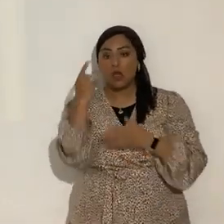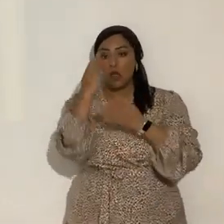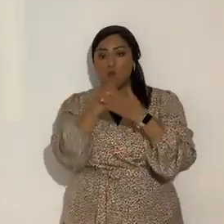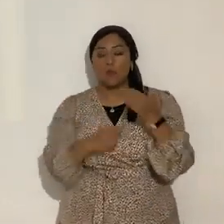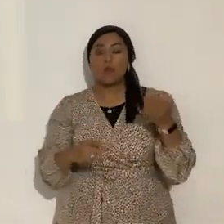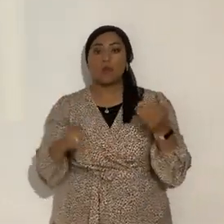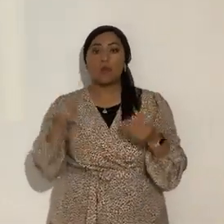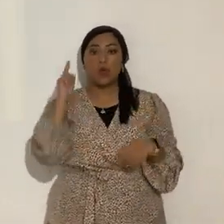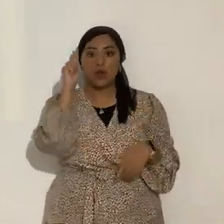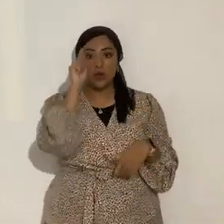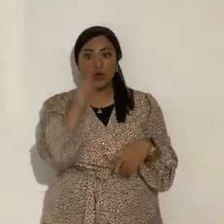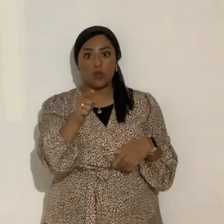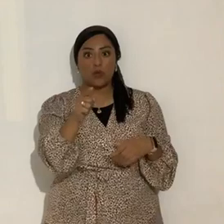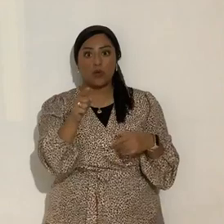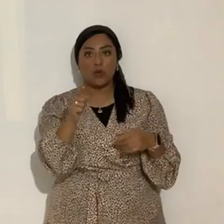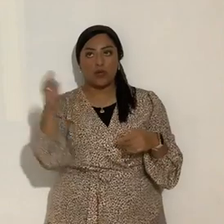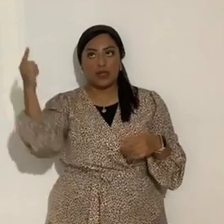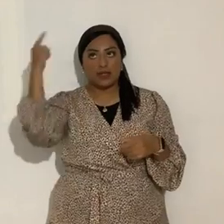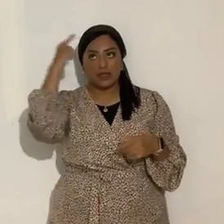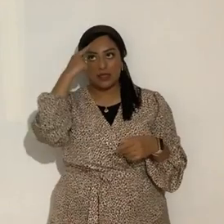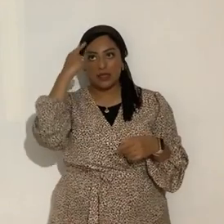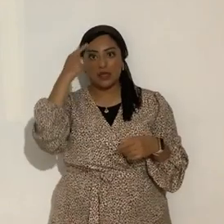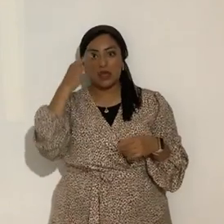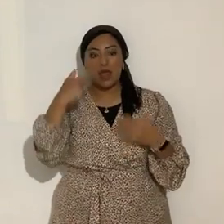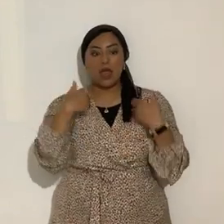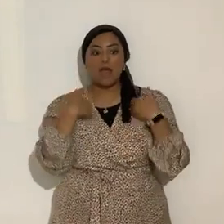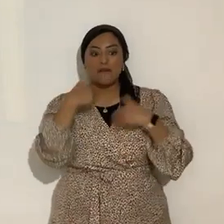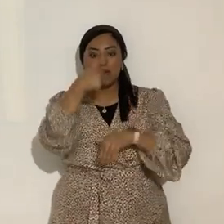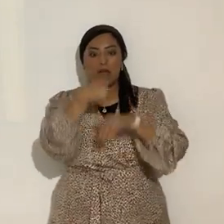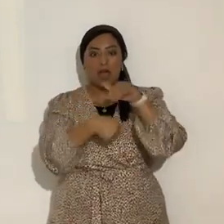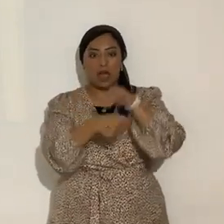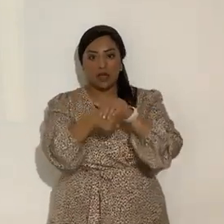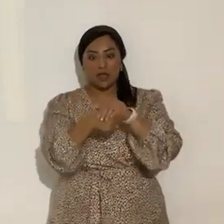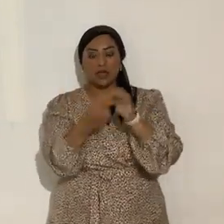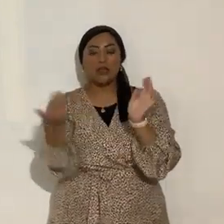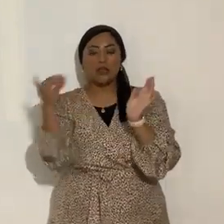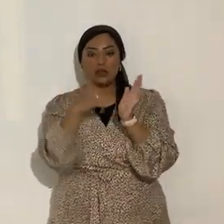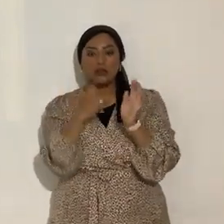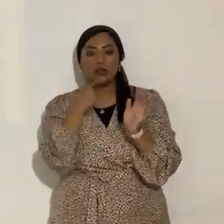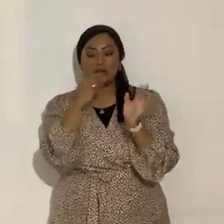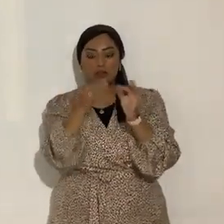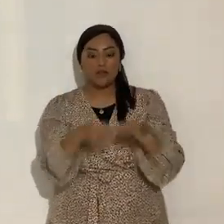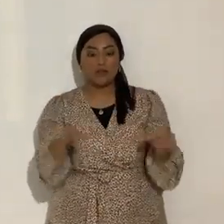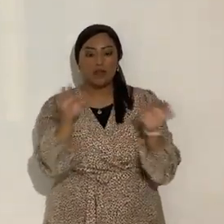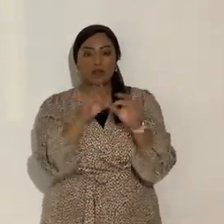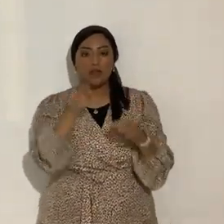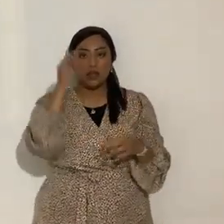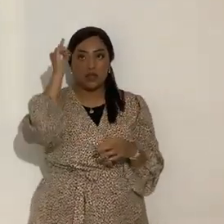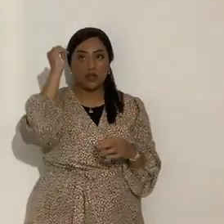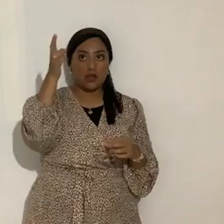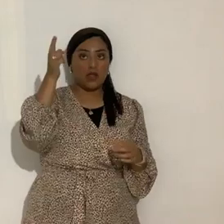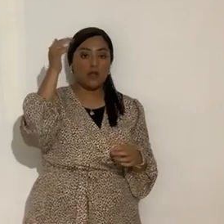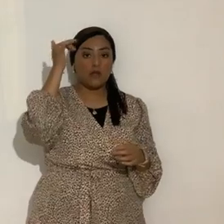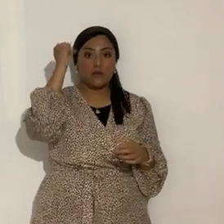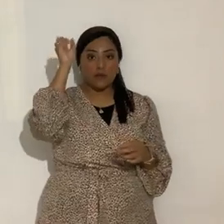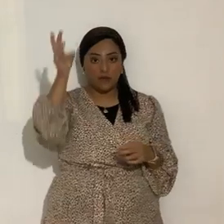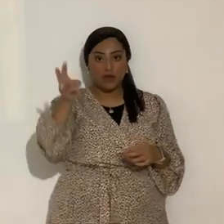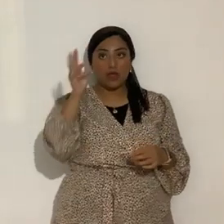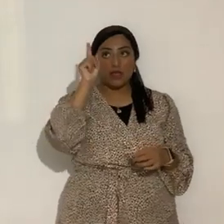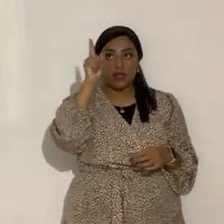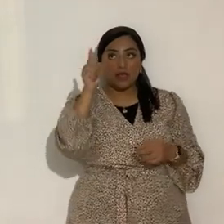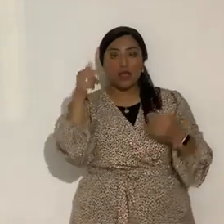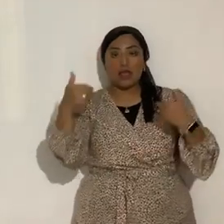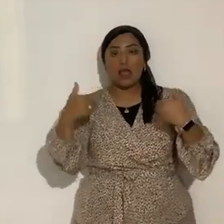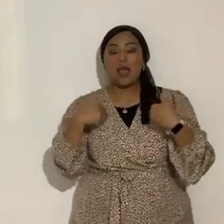tú has escondido. Voy a volver a repetir esto porque es importante. Yahweh, Yahshua, tiene